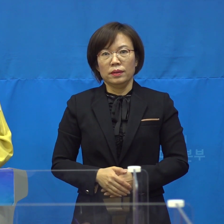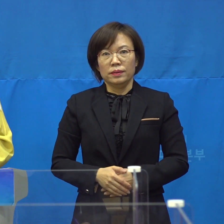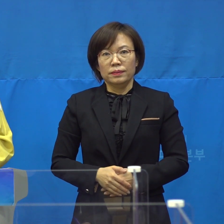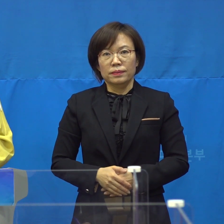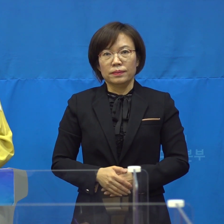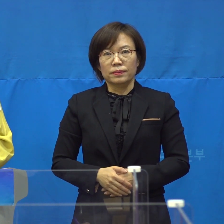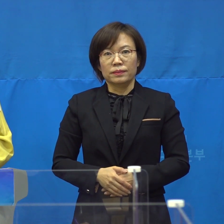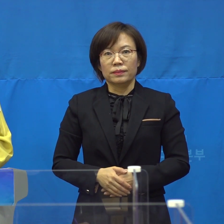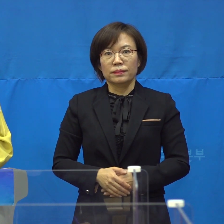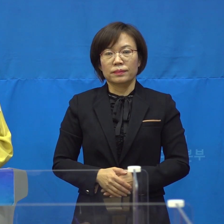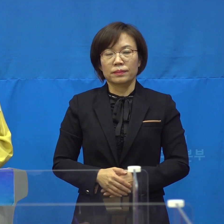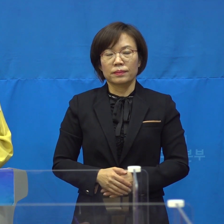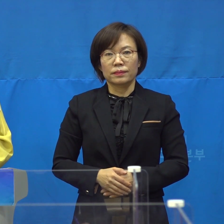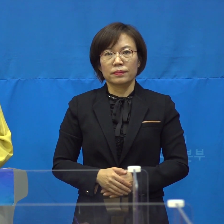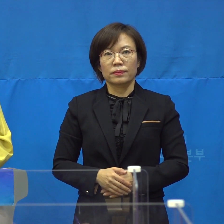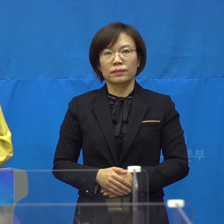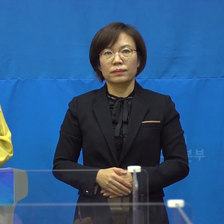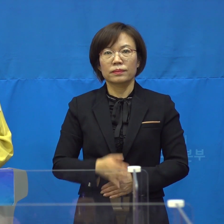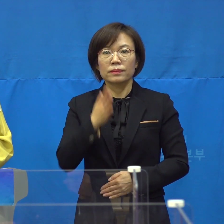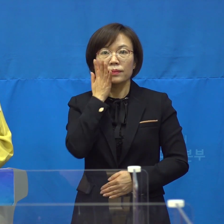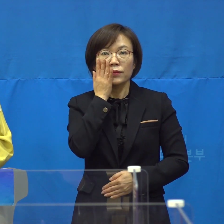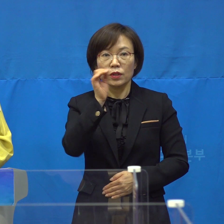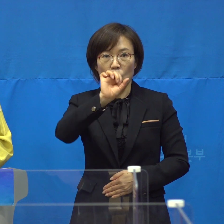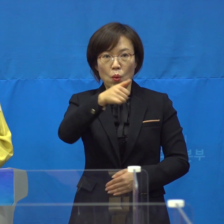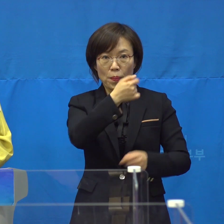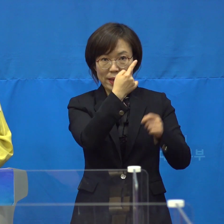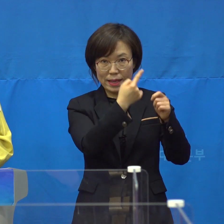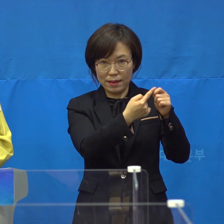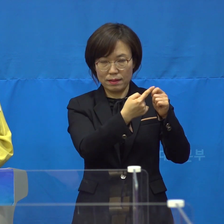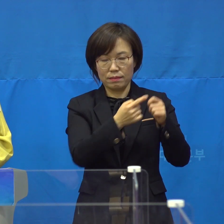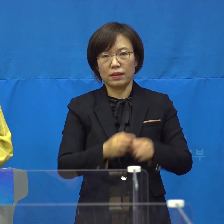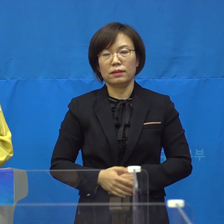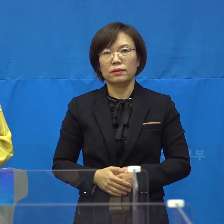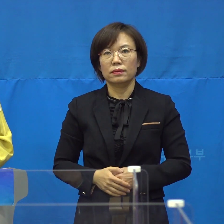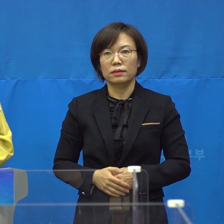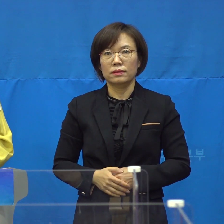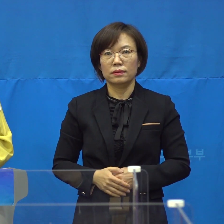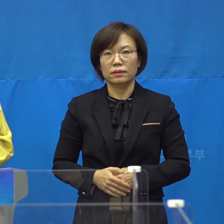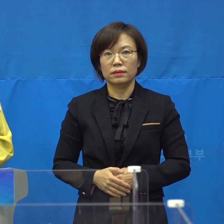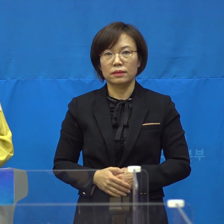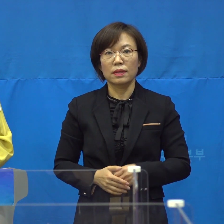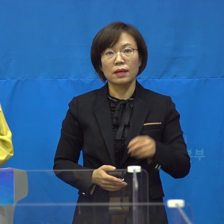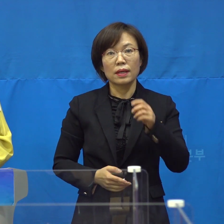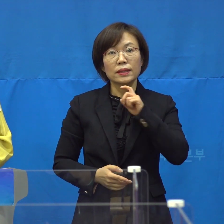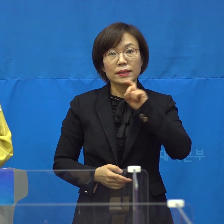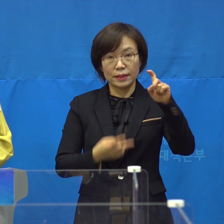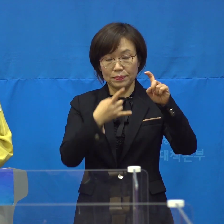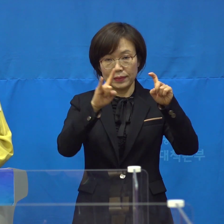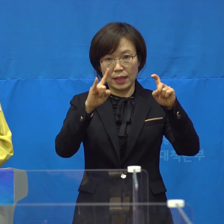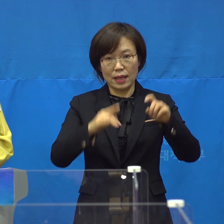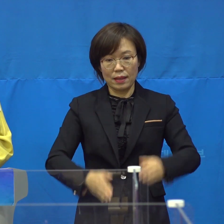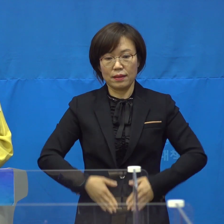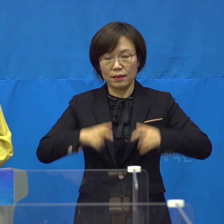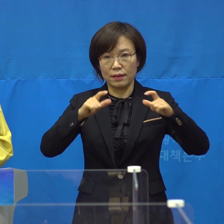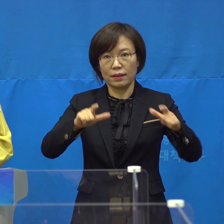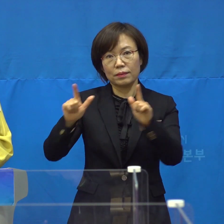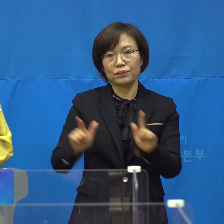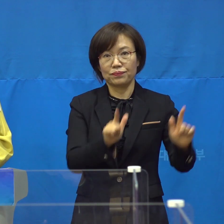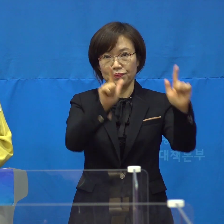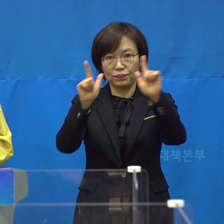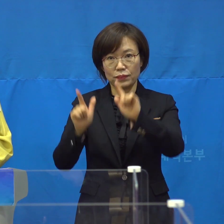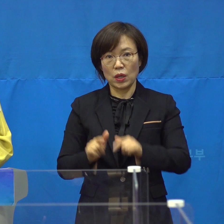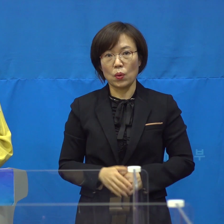그 다음 9페이지입니다. 울산 501번 확진자 관련입니다. 10대로 울산 남구